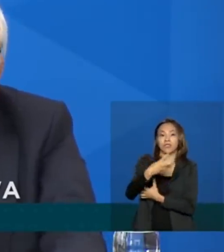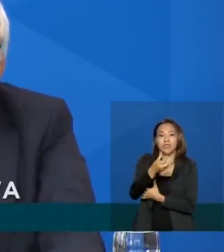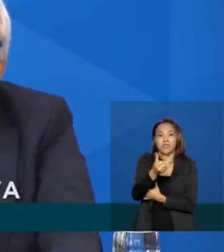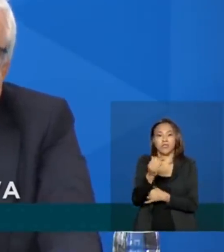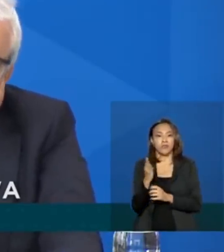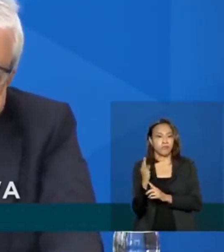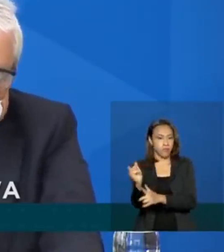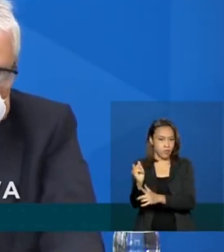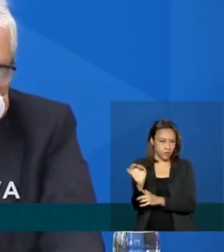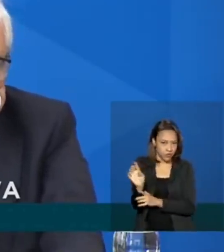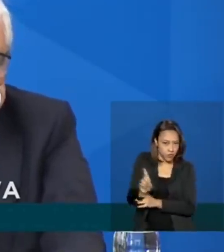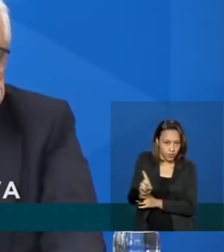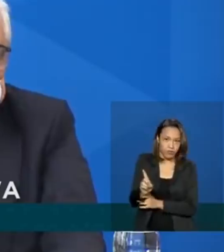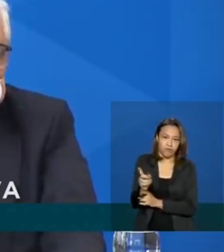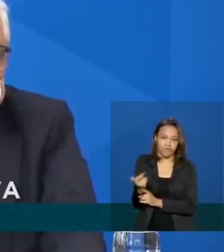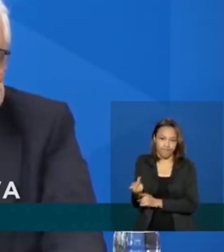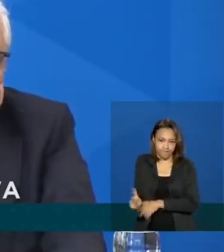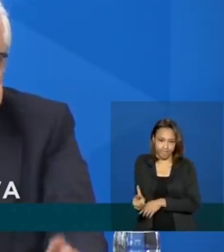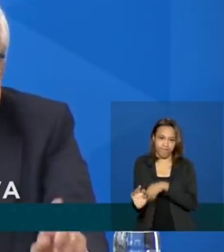dólares.